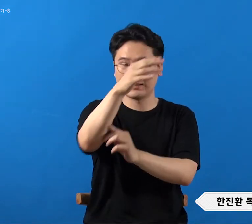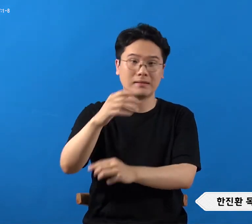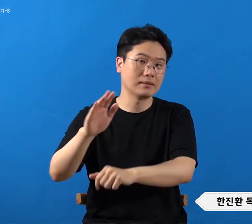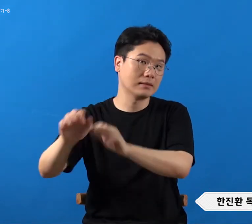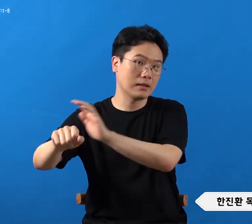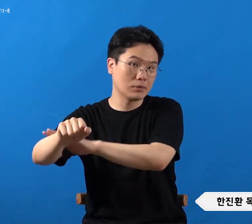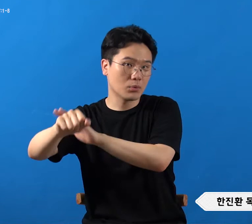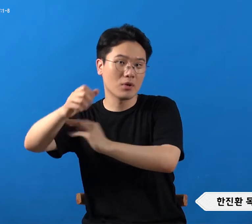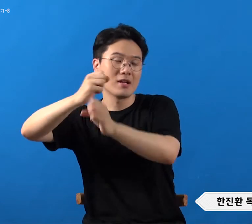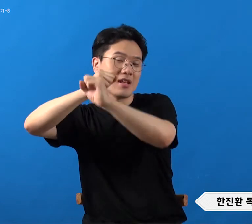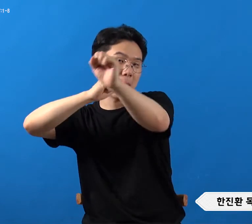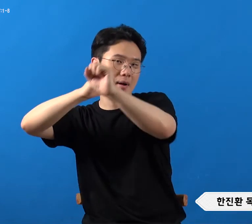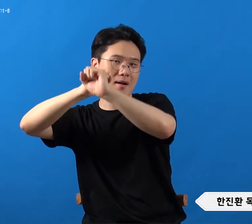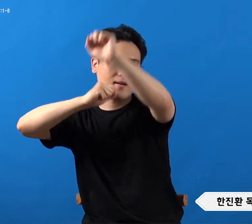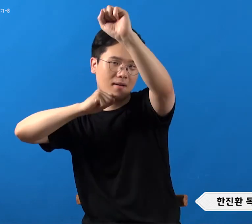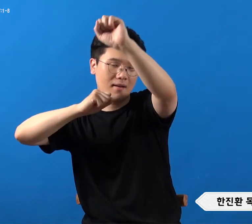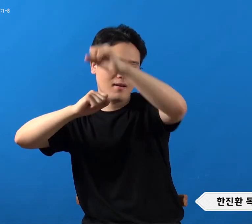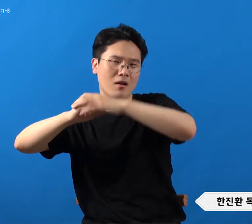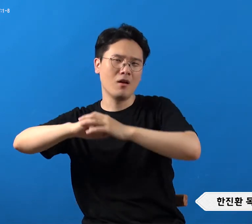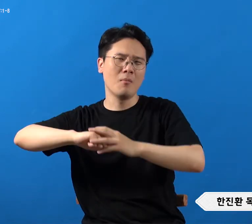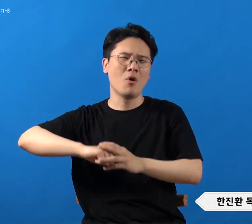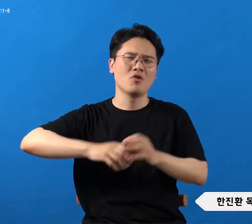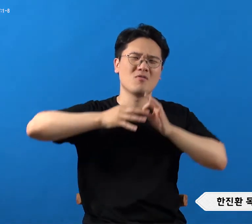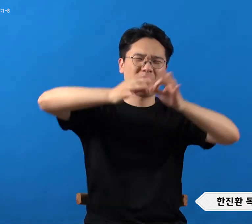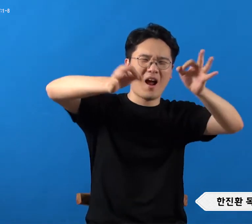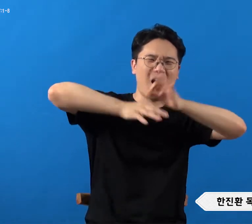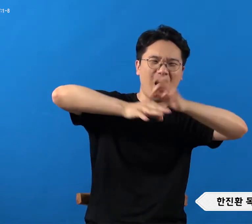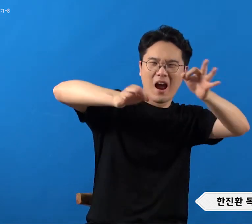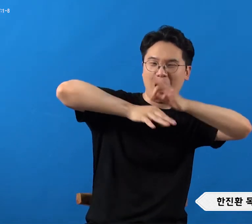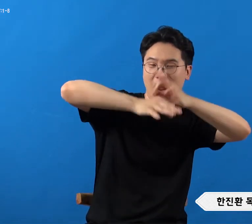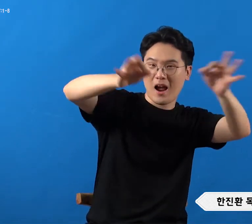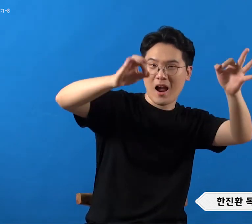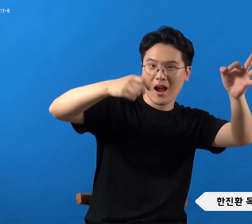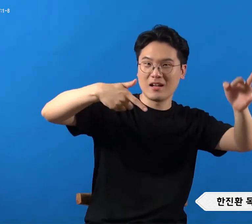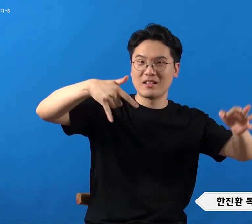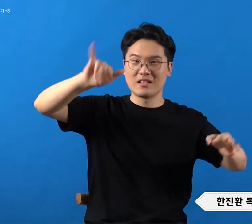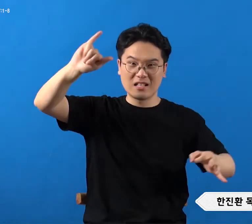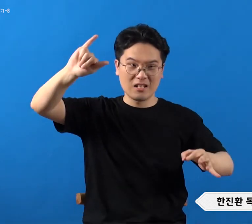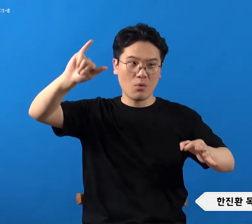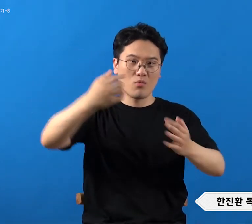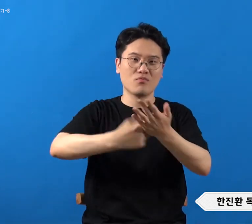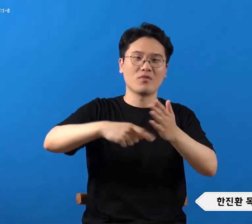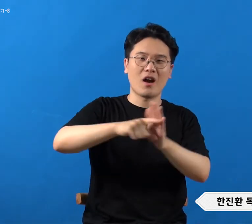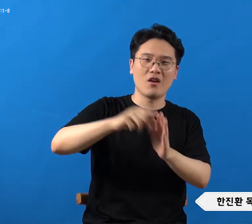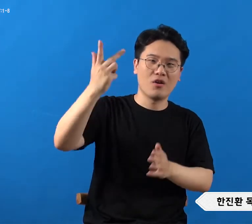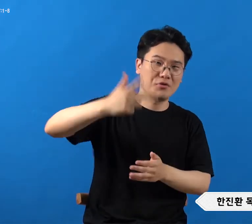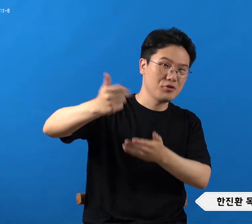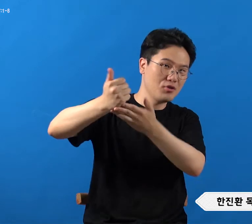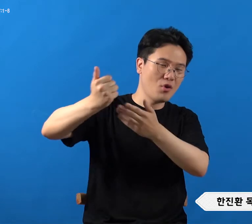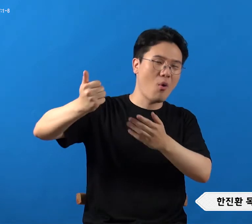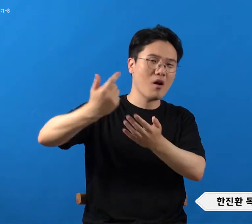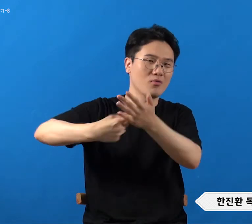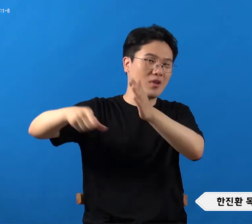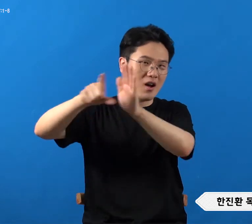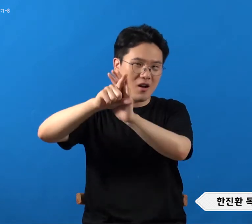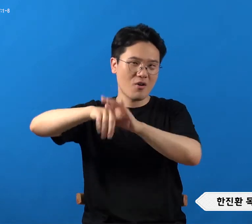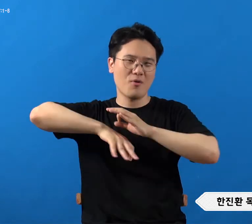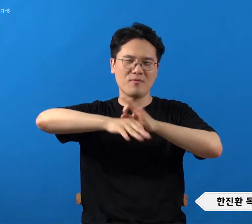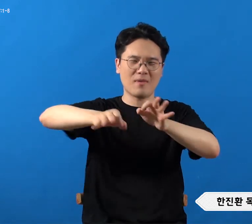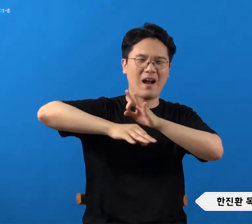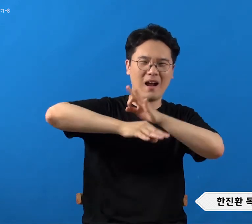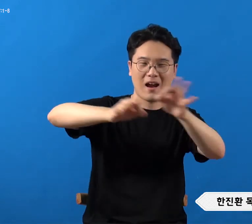나팔을 막 불면서 모두가 함성을 지르는데 기드온을 위하여, 여호와를 위하여 함성을